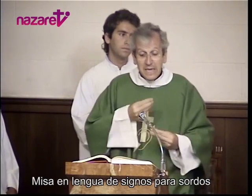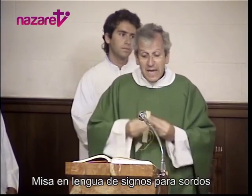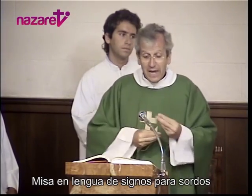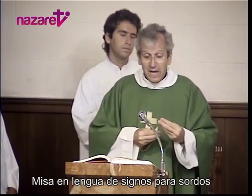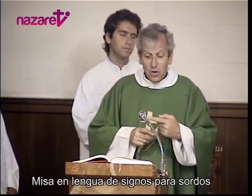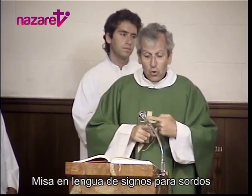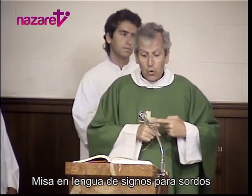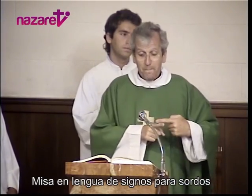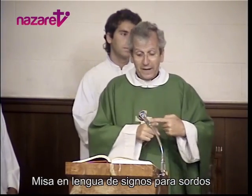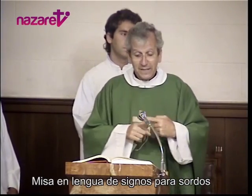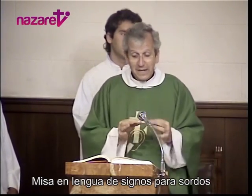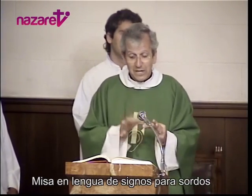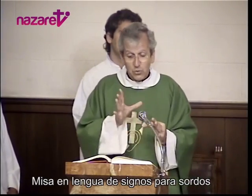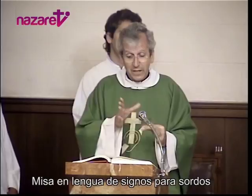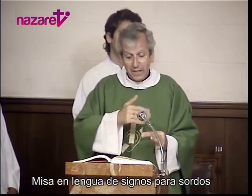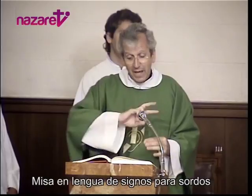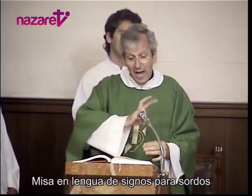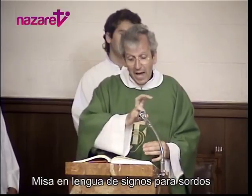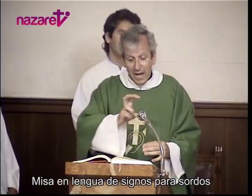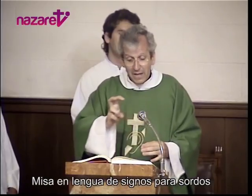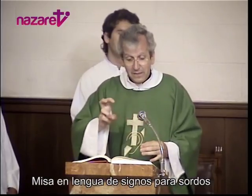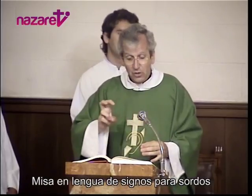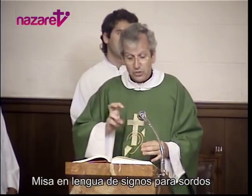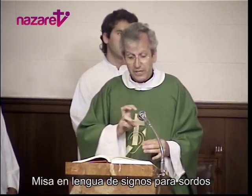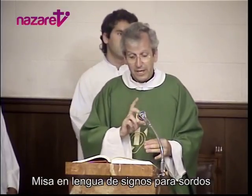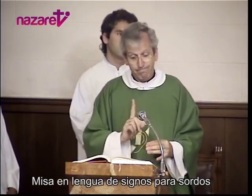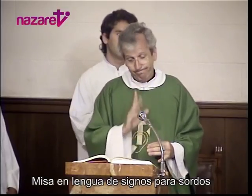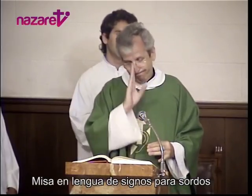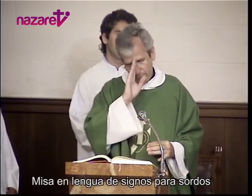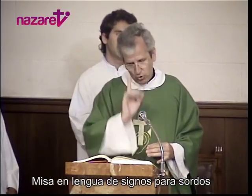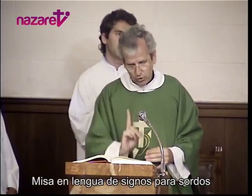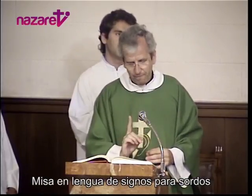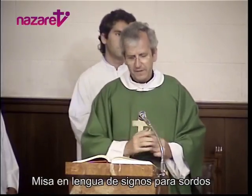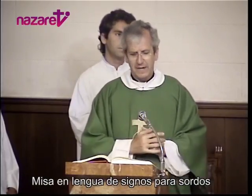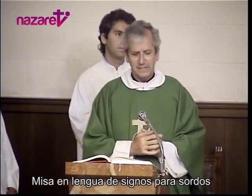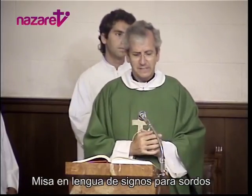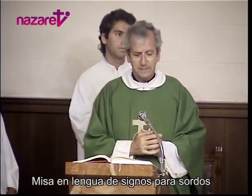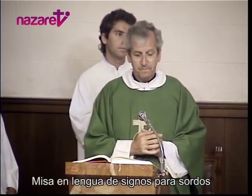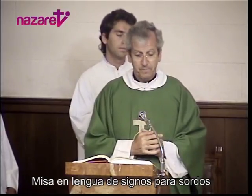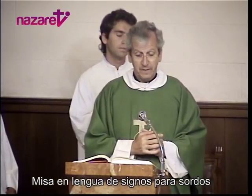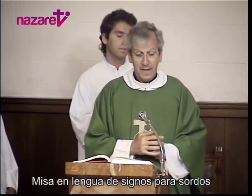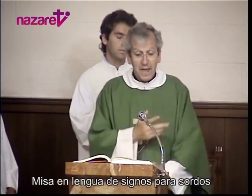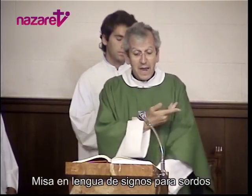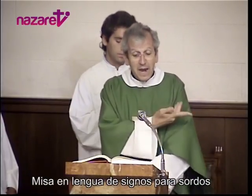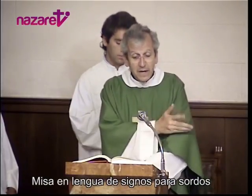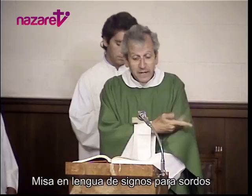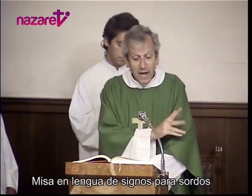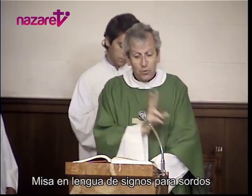hará compartir la suerte de los que no son fieles. El criado